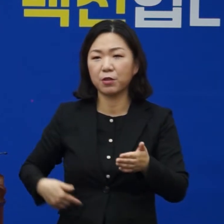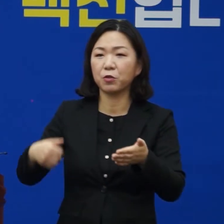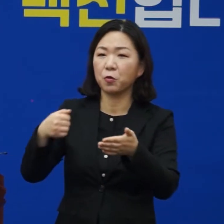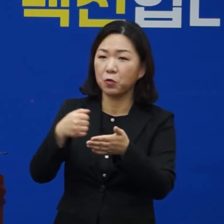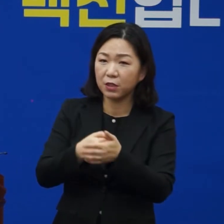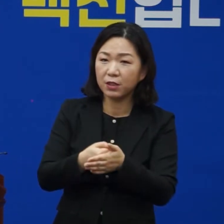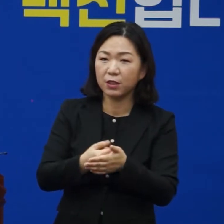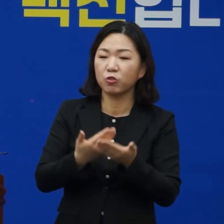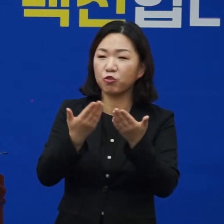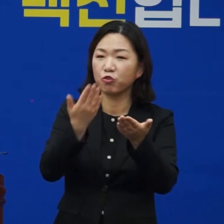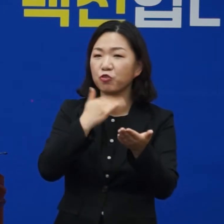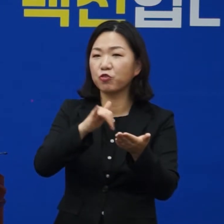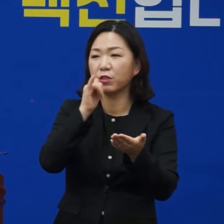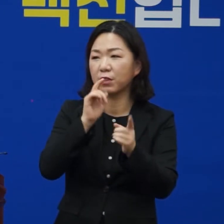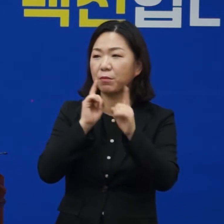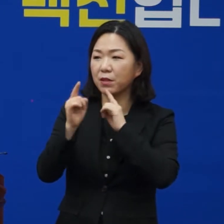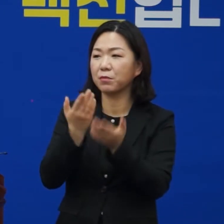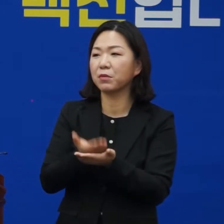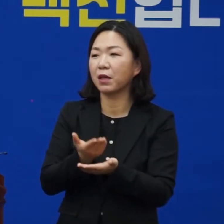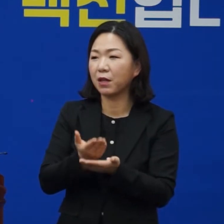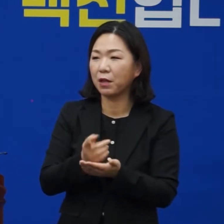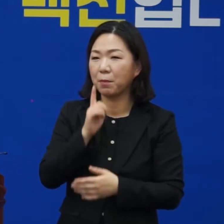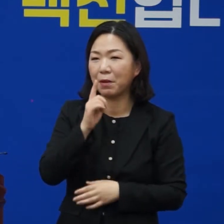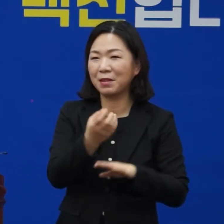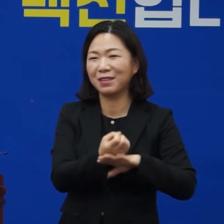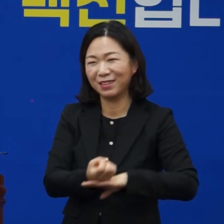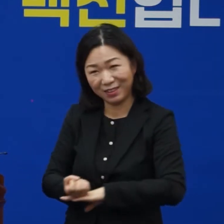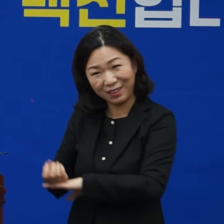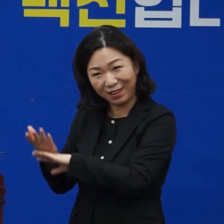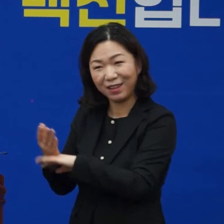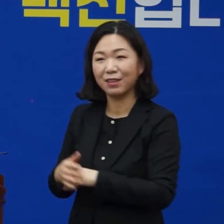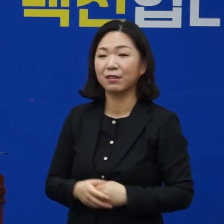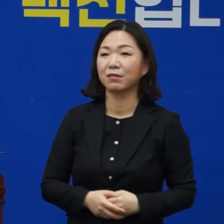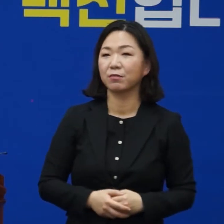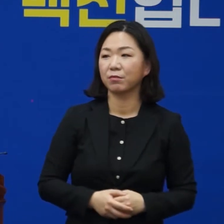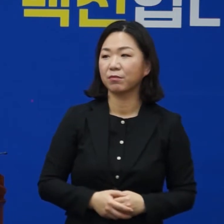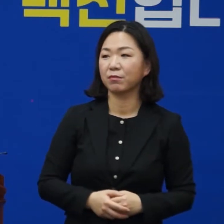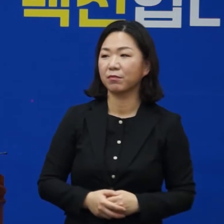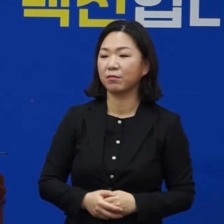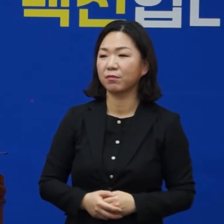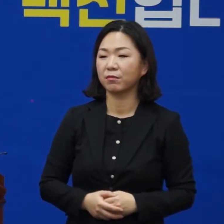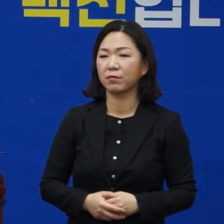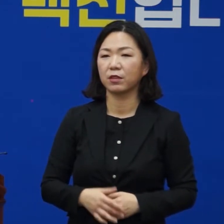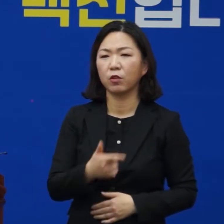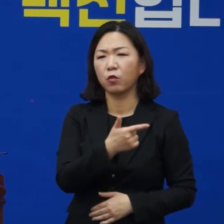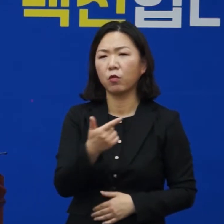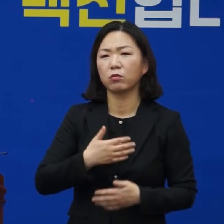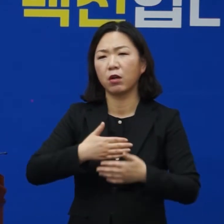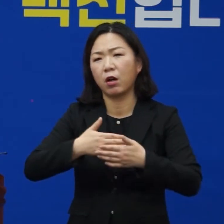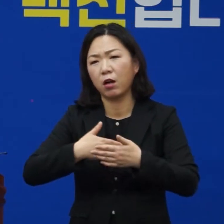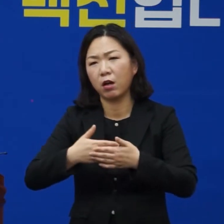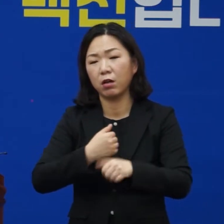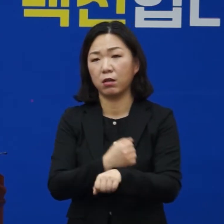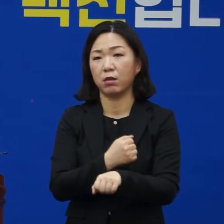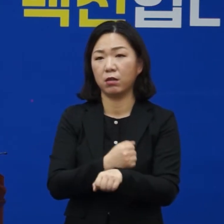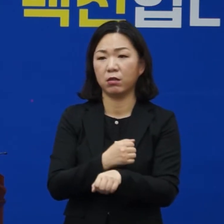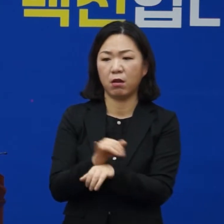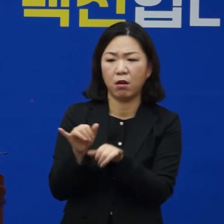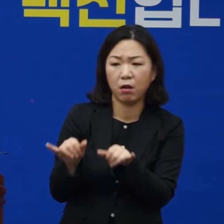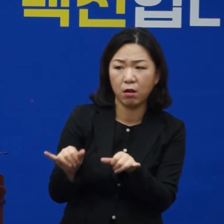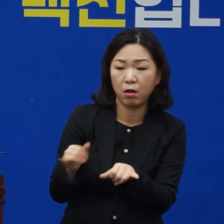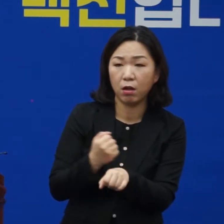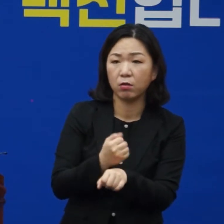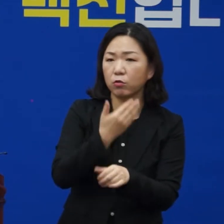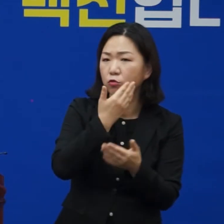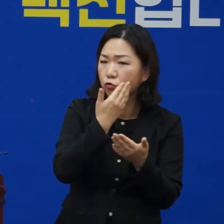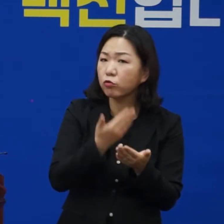패스나 말씀을 좀 원한다 이런 걸 좀 전달을 드립니다. 그러니까 이제 정부 신장에서 대응하는 것도